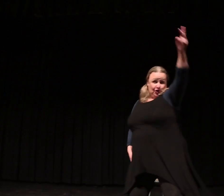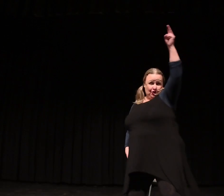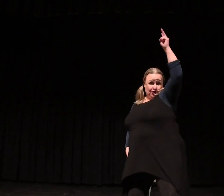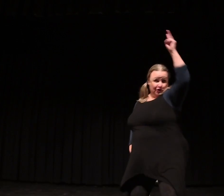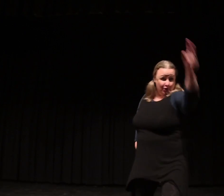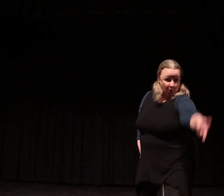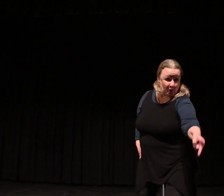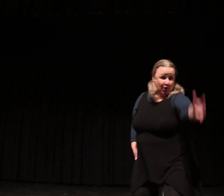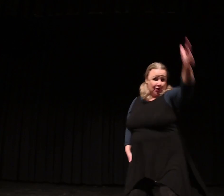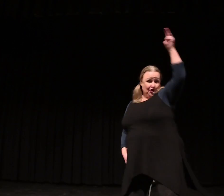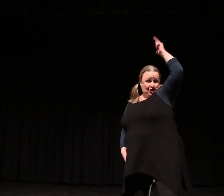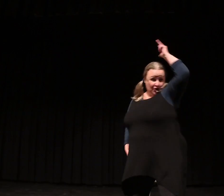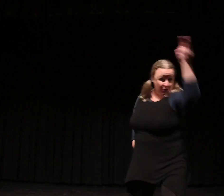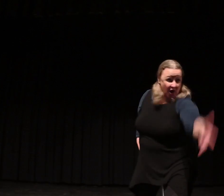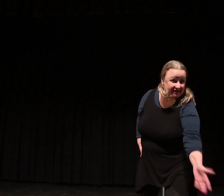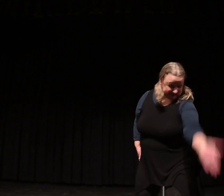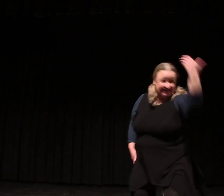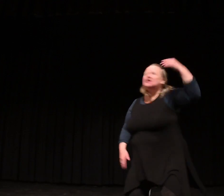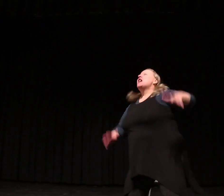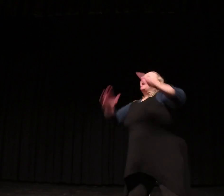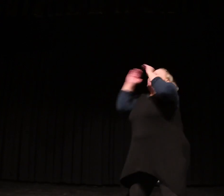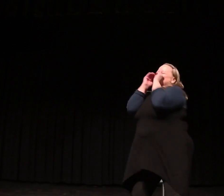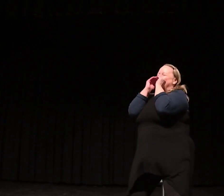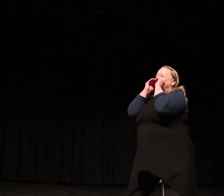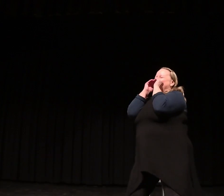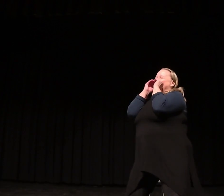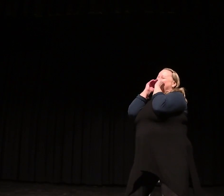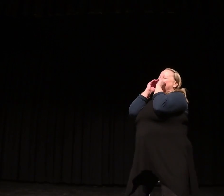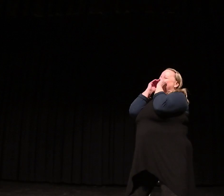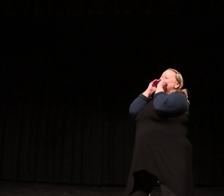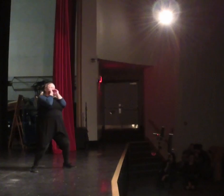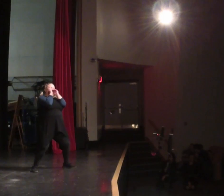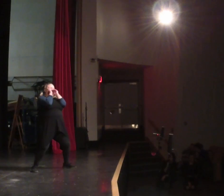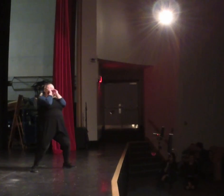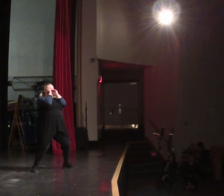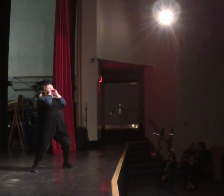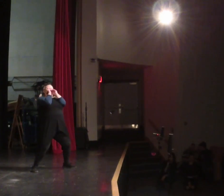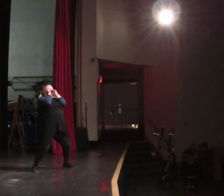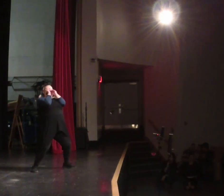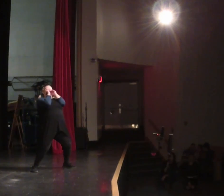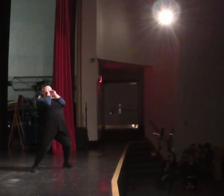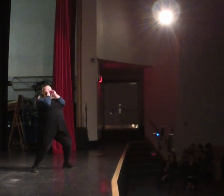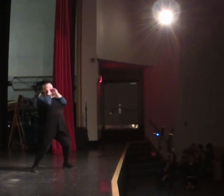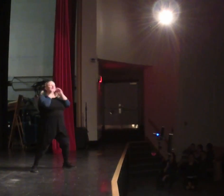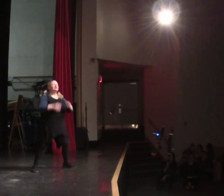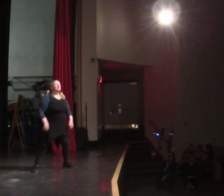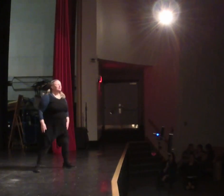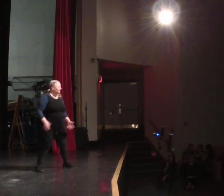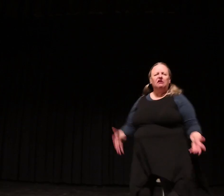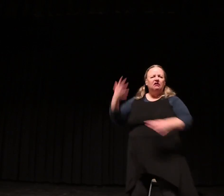fort. 1, 2, 3, go! Timber!